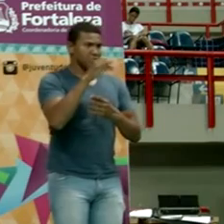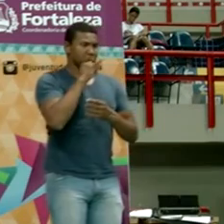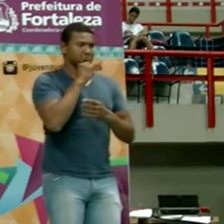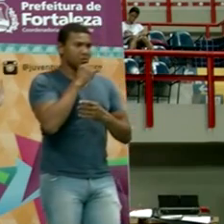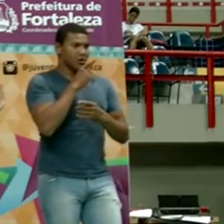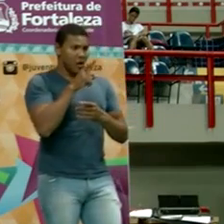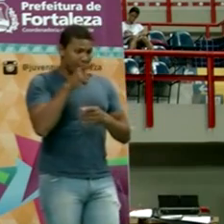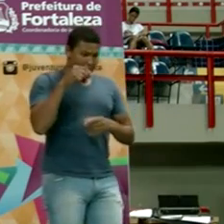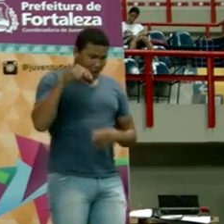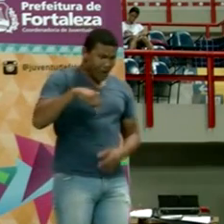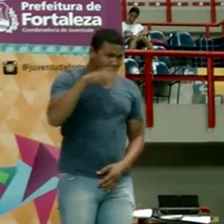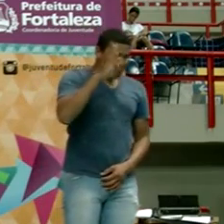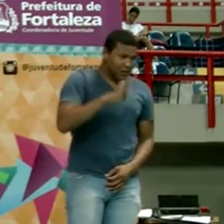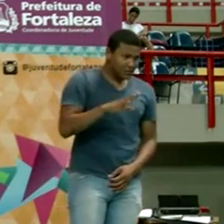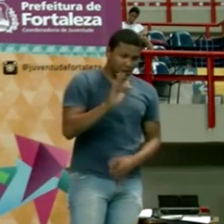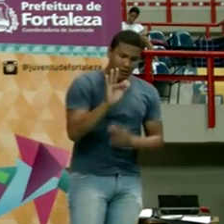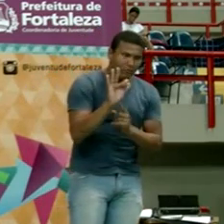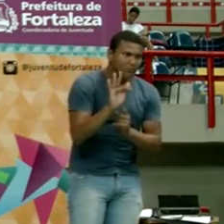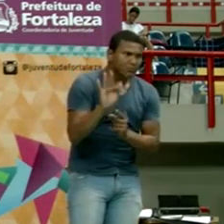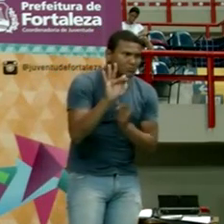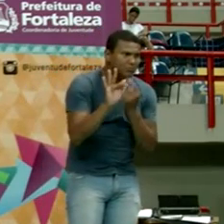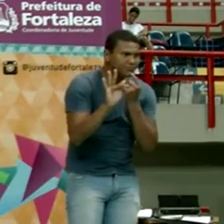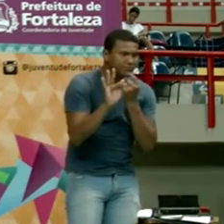uma faculdade em